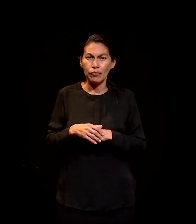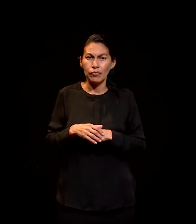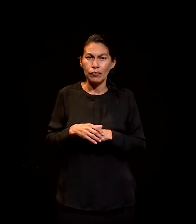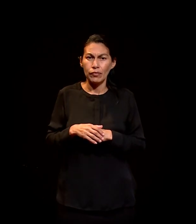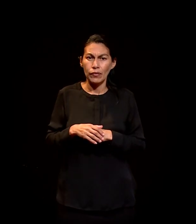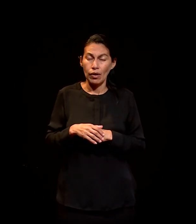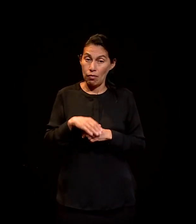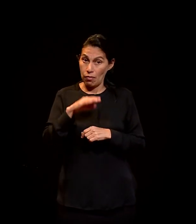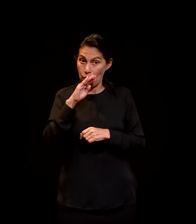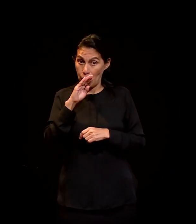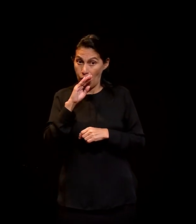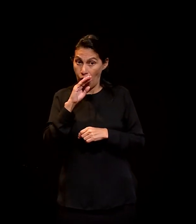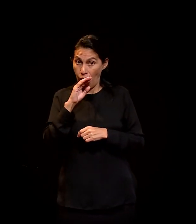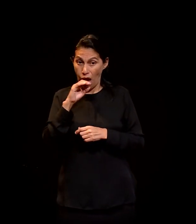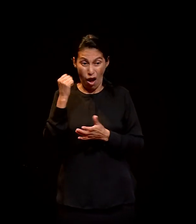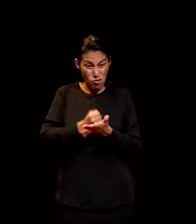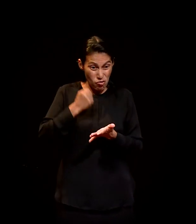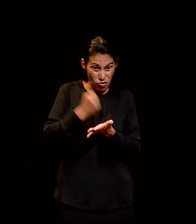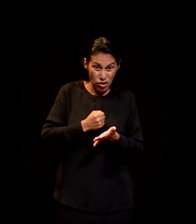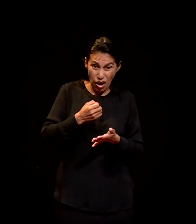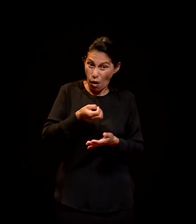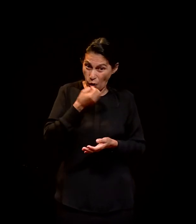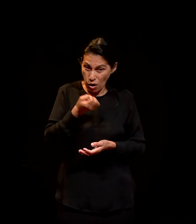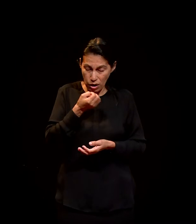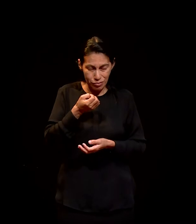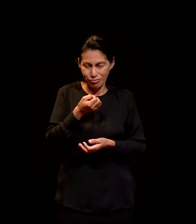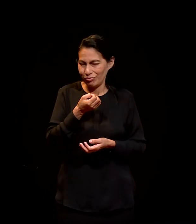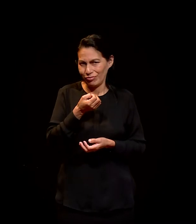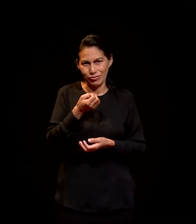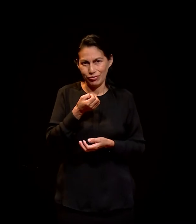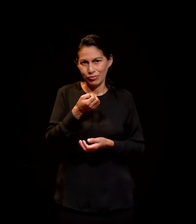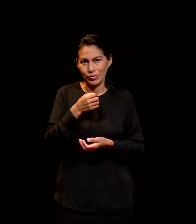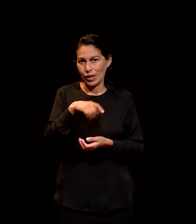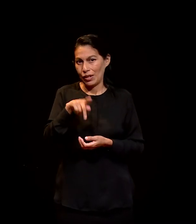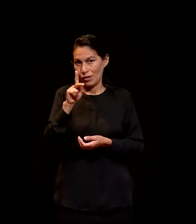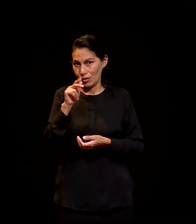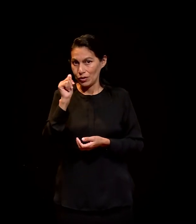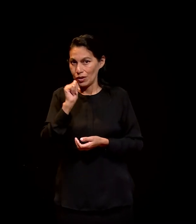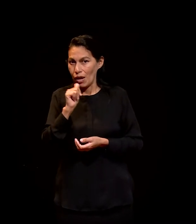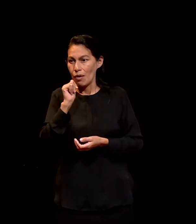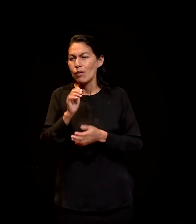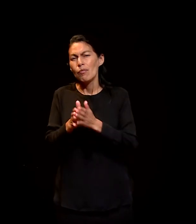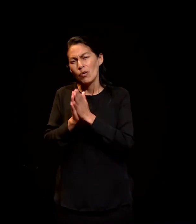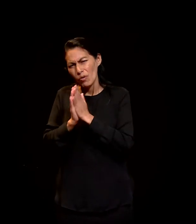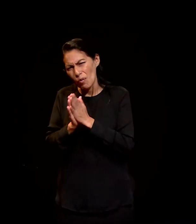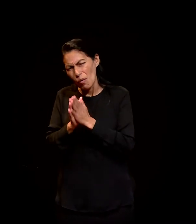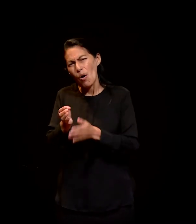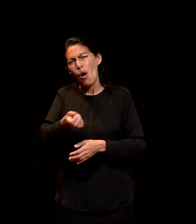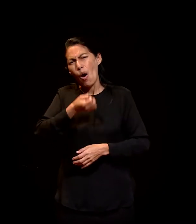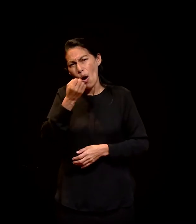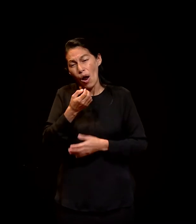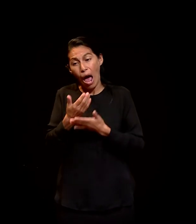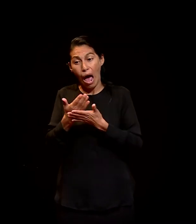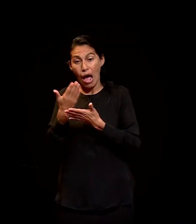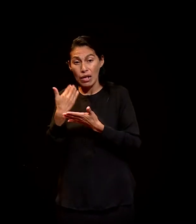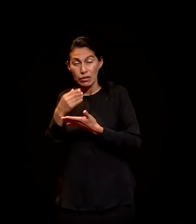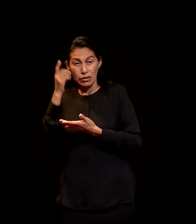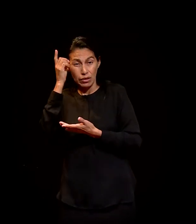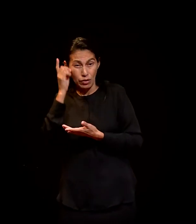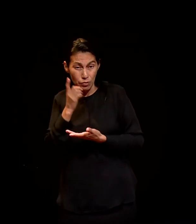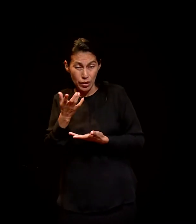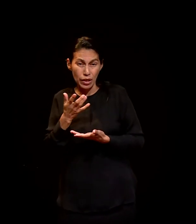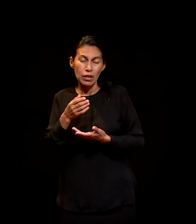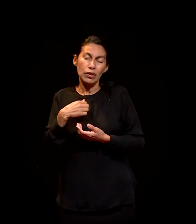nunca me obligó a obra pero siempre pues me pidió digitar por favor ahora antes y